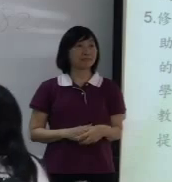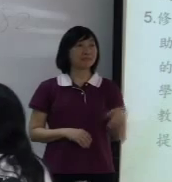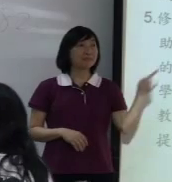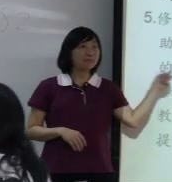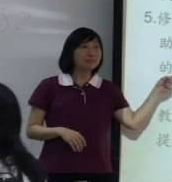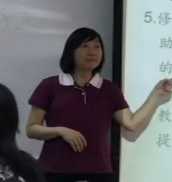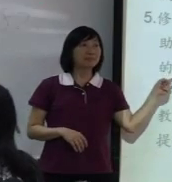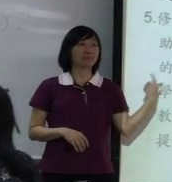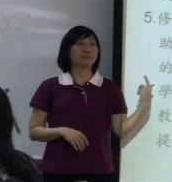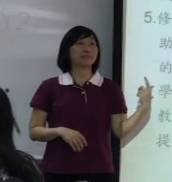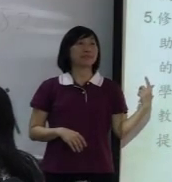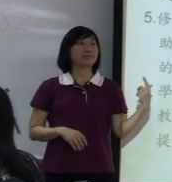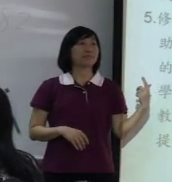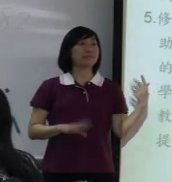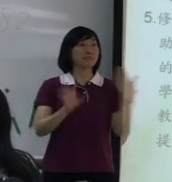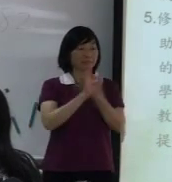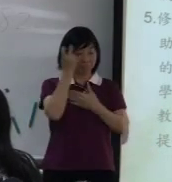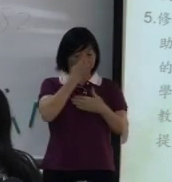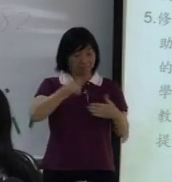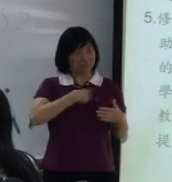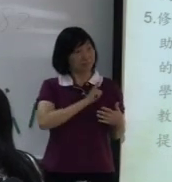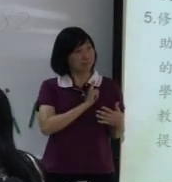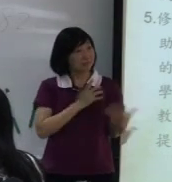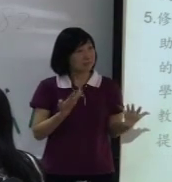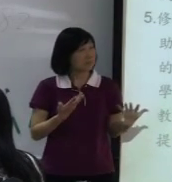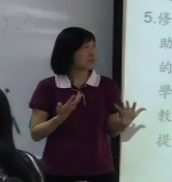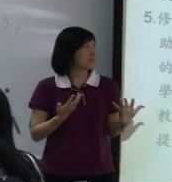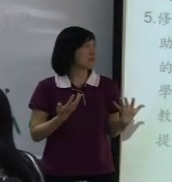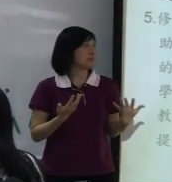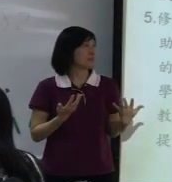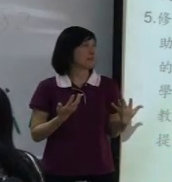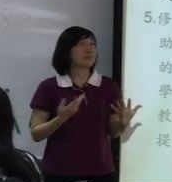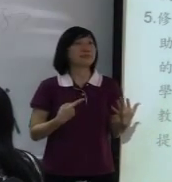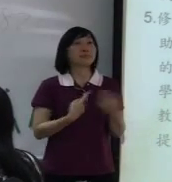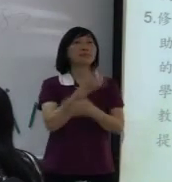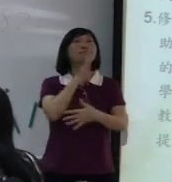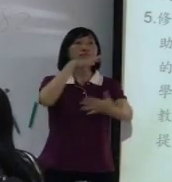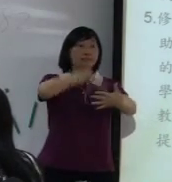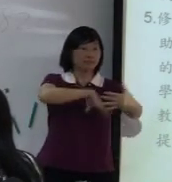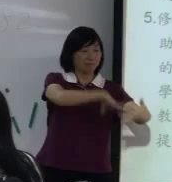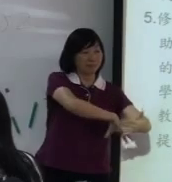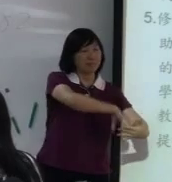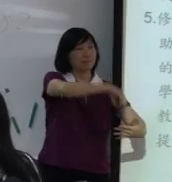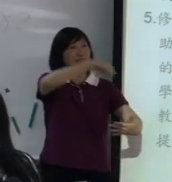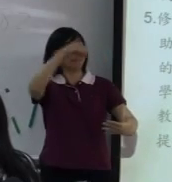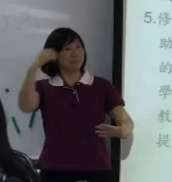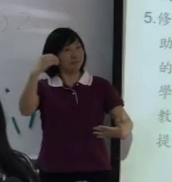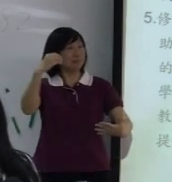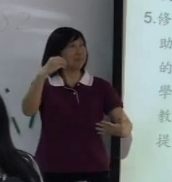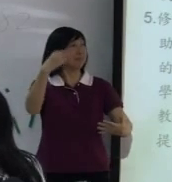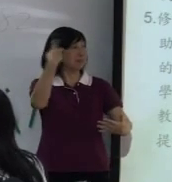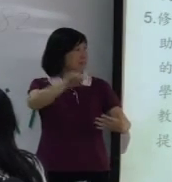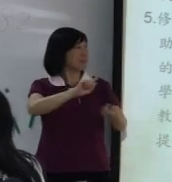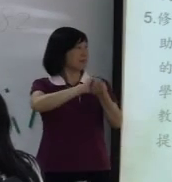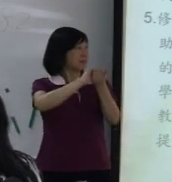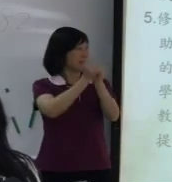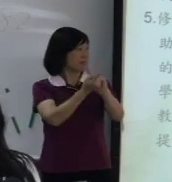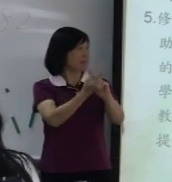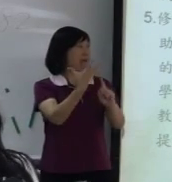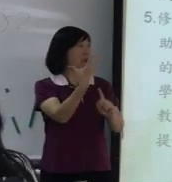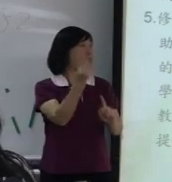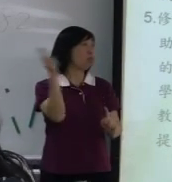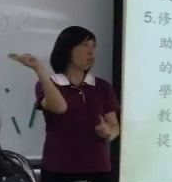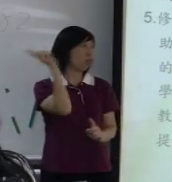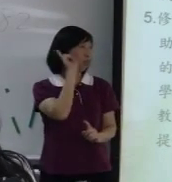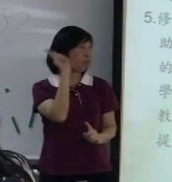的部分呢，啊，只是呢把内容取出来以后把它做成无